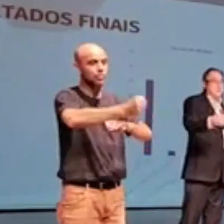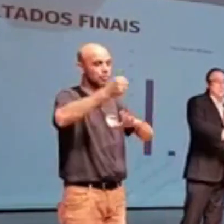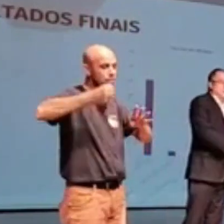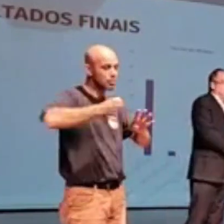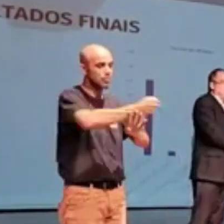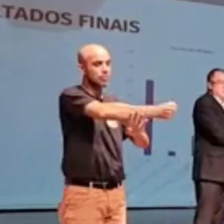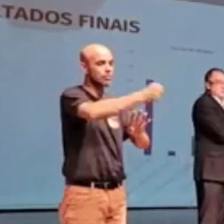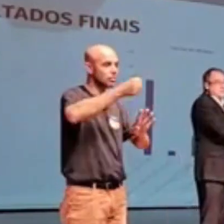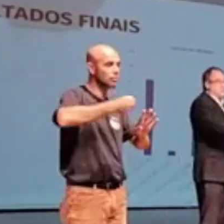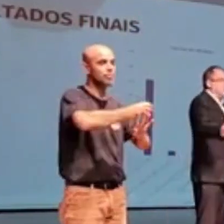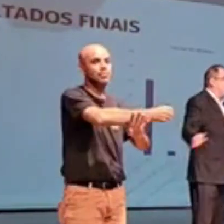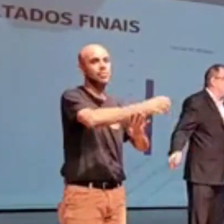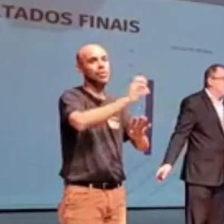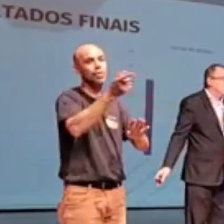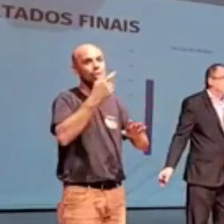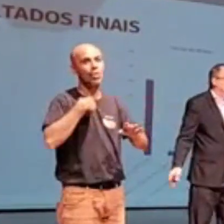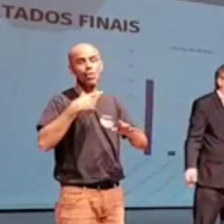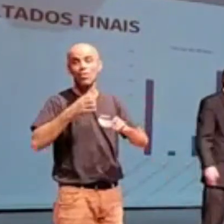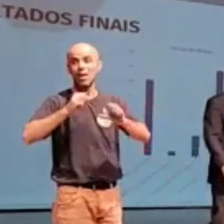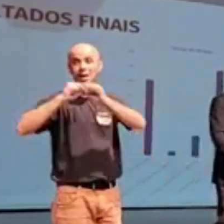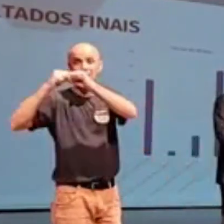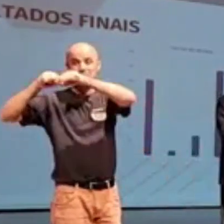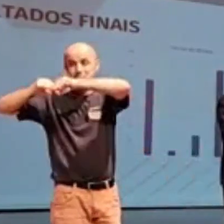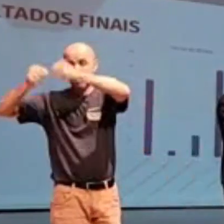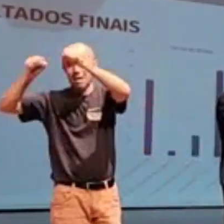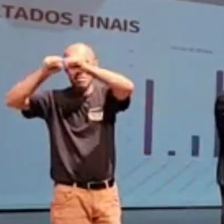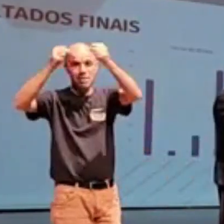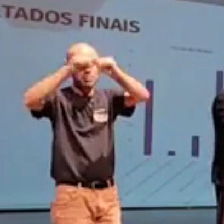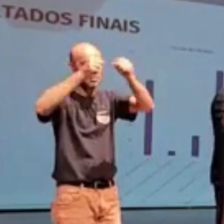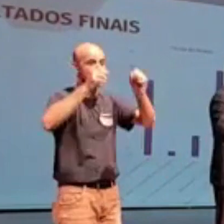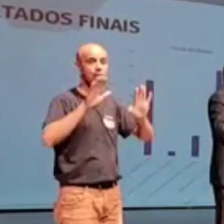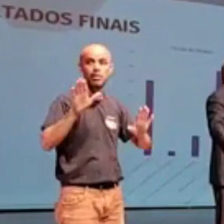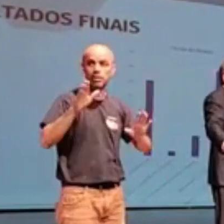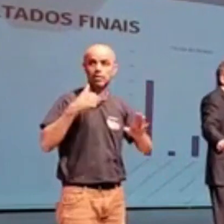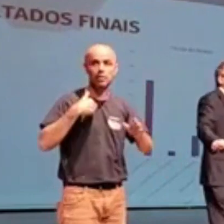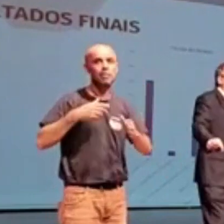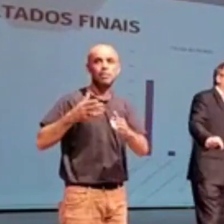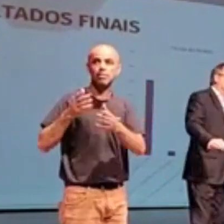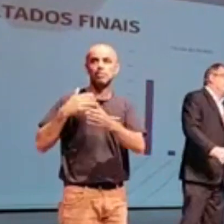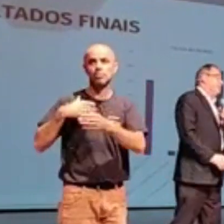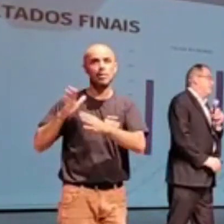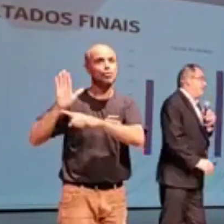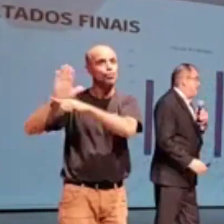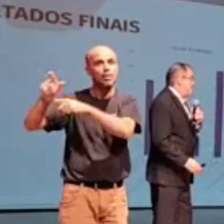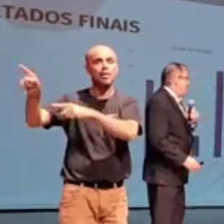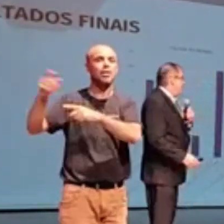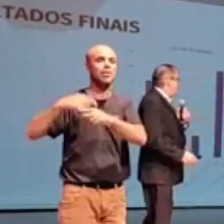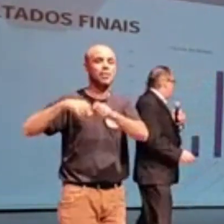mãe foi lá no ambulatório e começou a quebrar tudo, aí o diretor fala assim, interno, pelo amor de Deus, né?